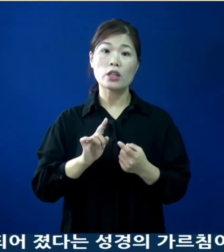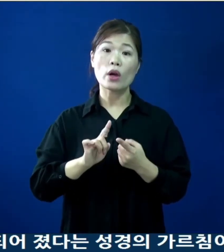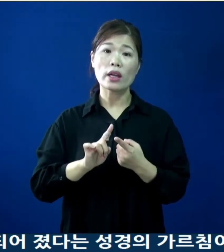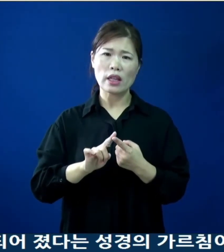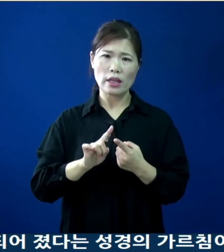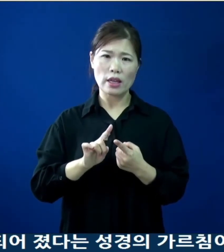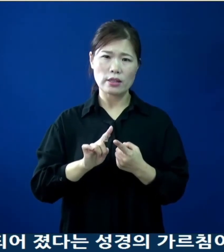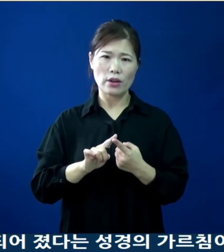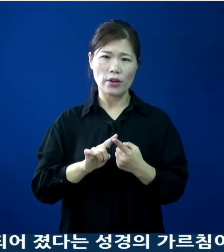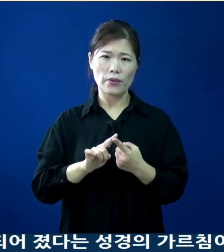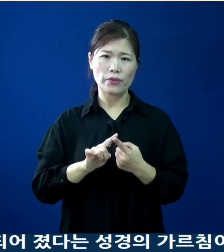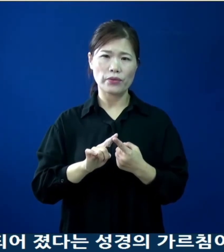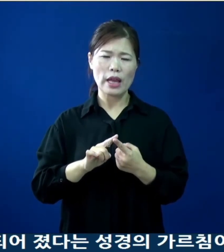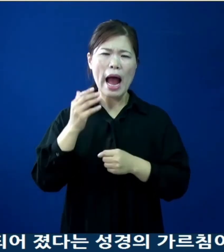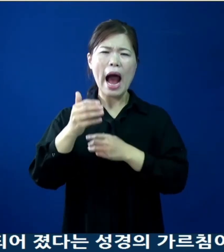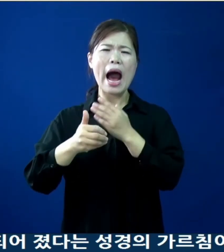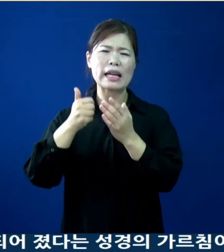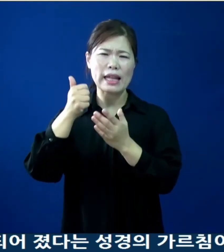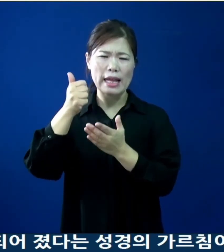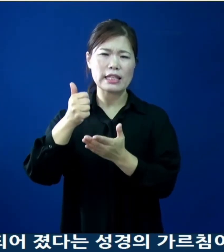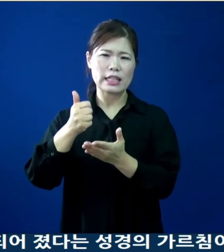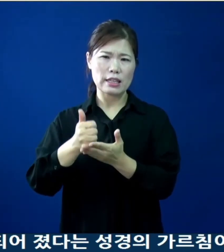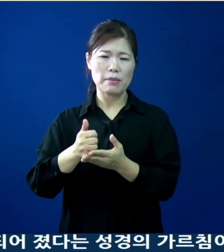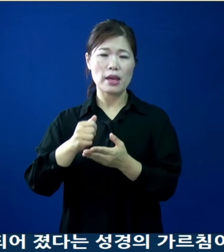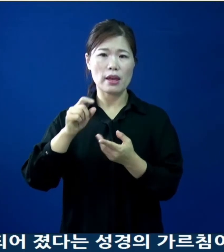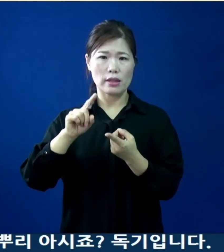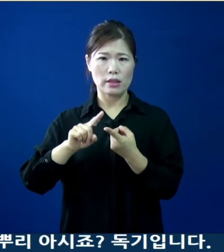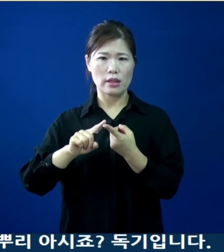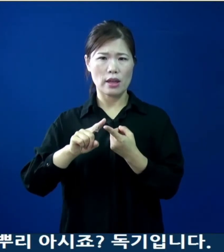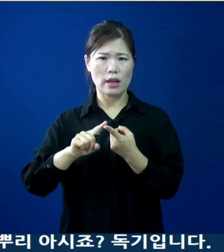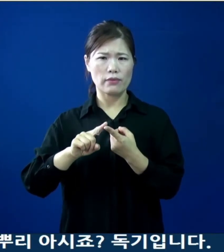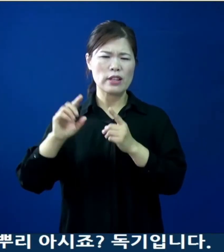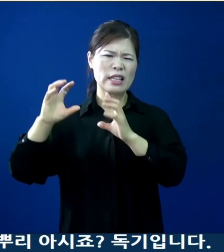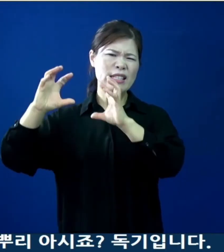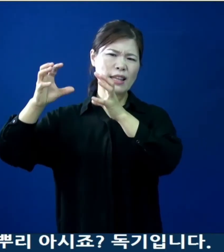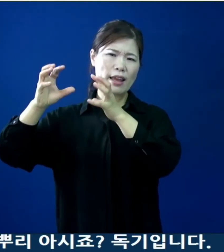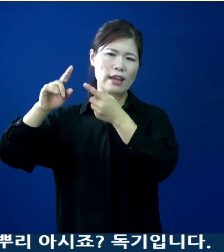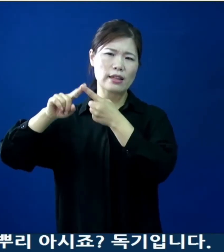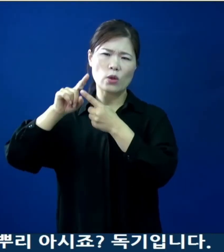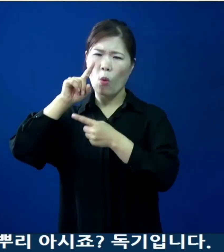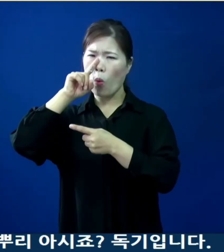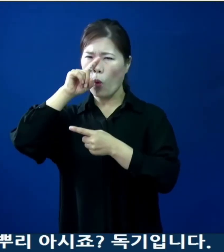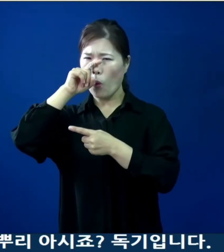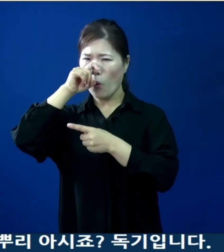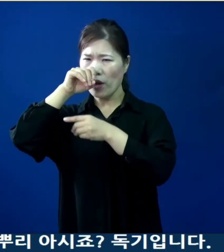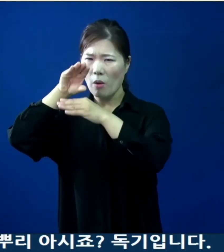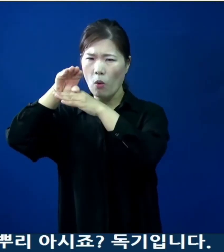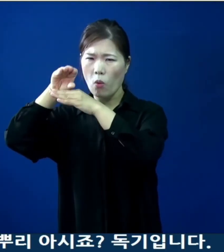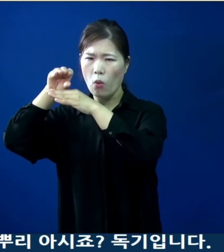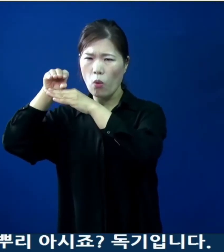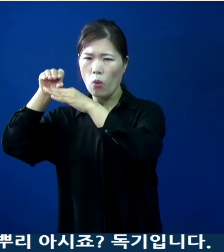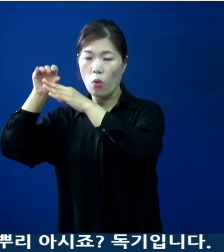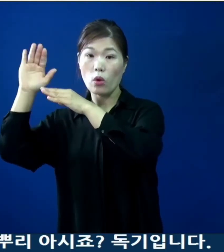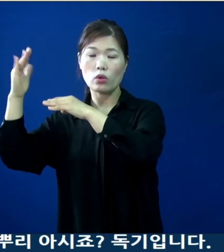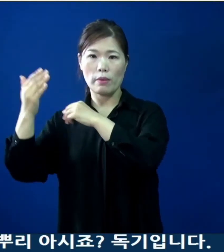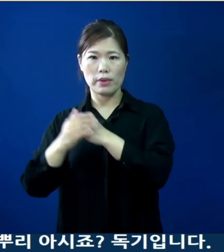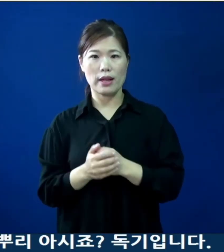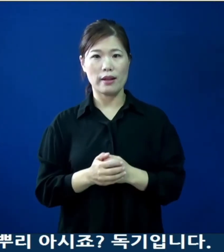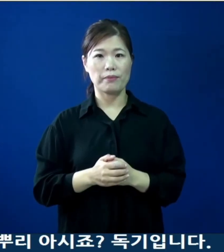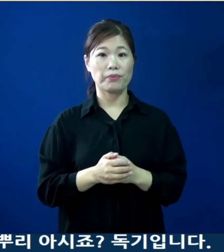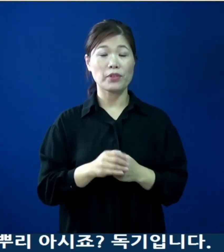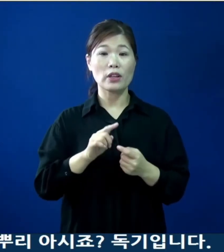것들이 하나님의 세계를 오염시키는 요소가 된다는 겁니다. 이사야서